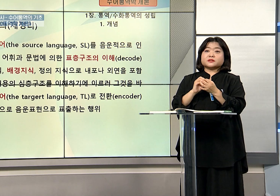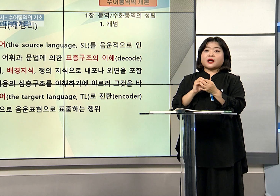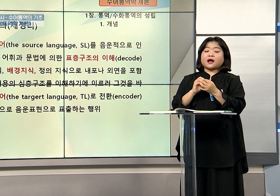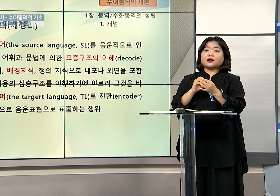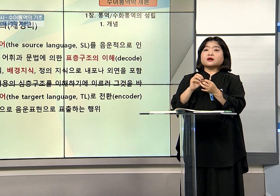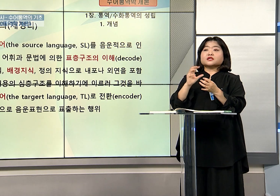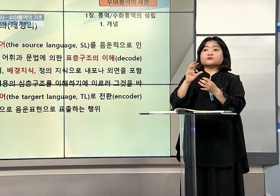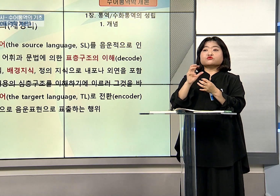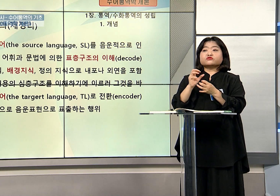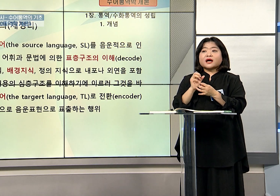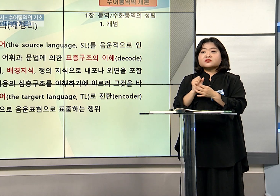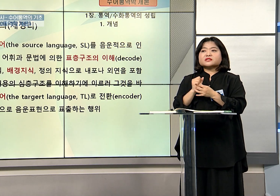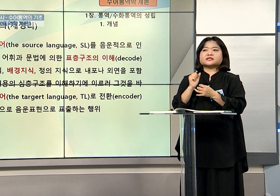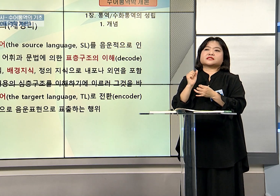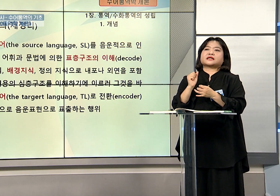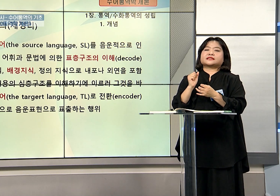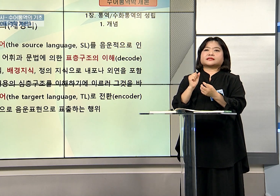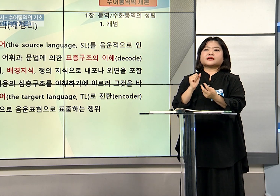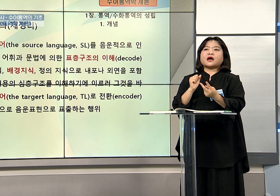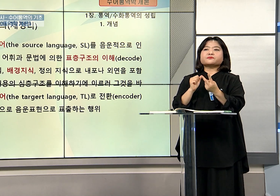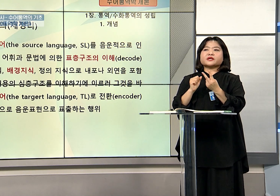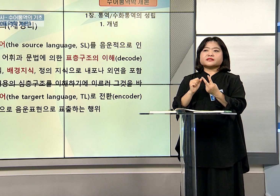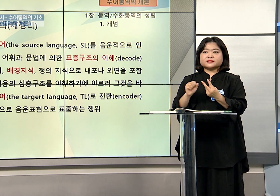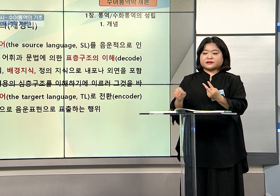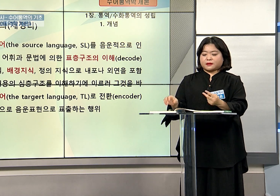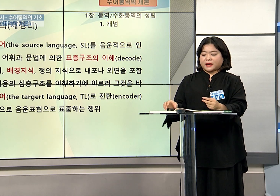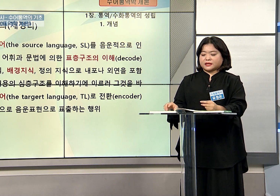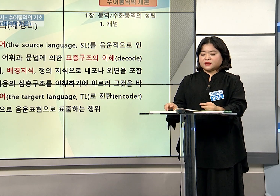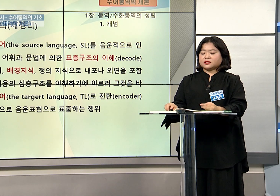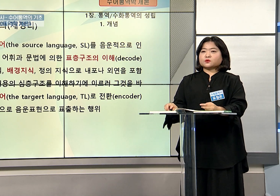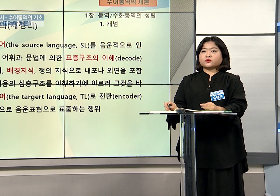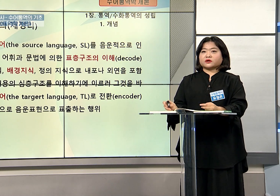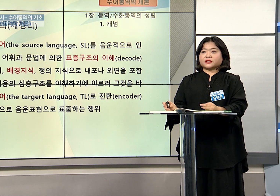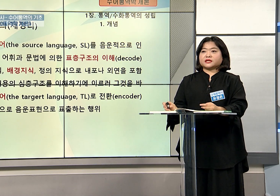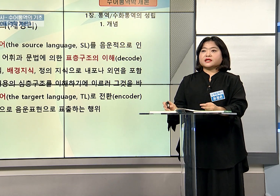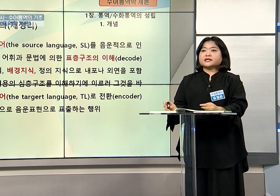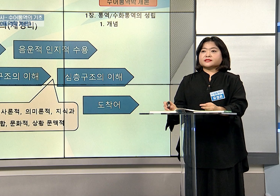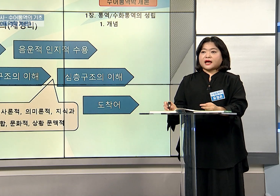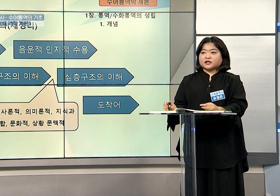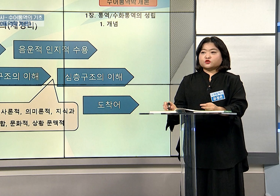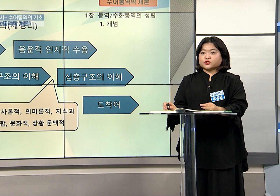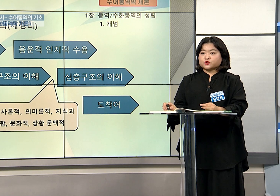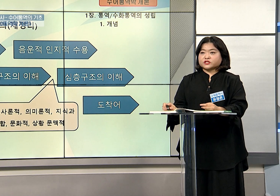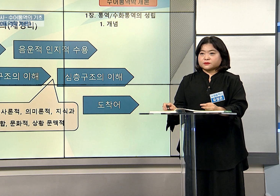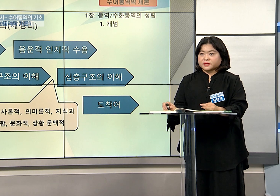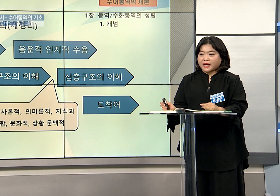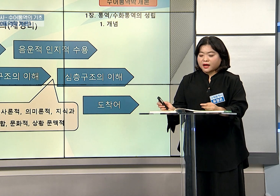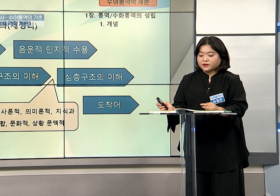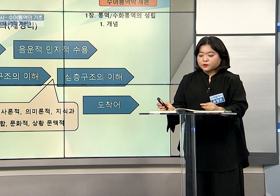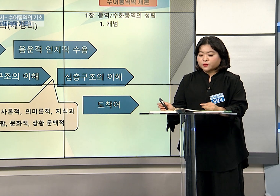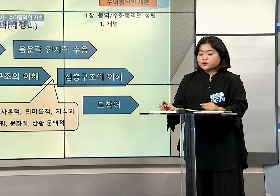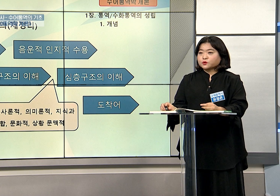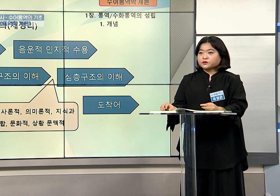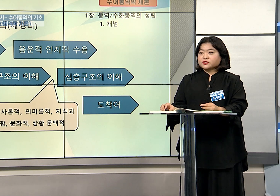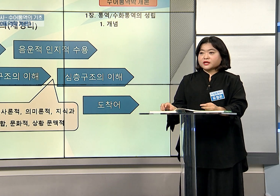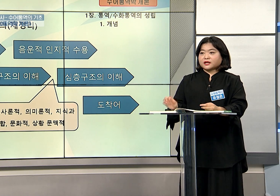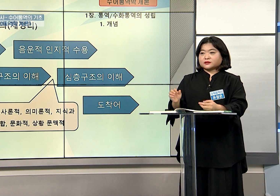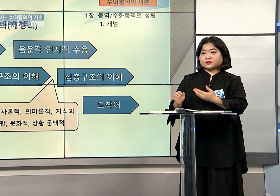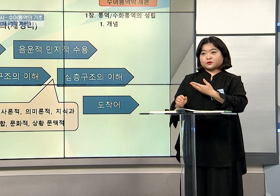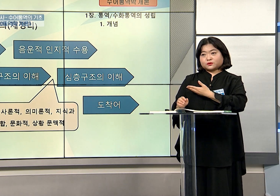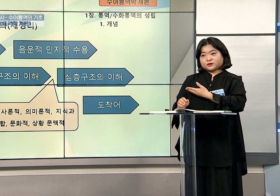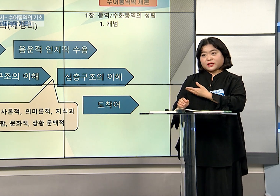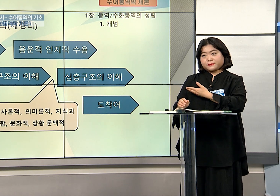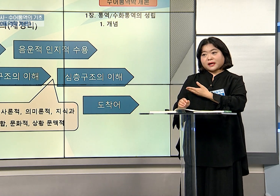수 있습니다. 이 문화적인 지식까지 함께 있을 때만이 통역이 잘 될 수 있습니다. 이걸 조금 더